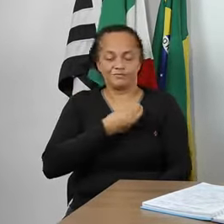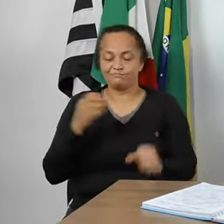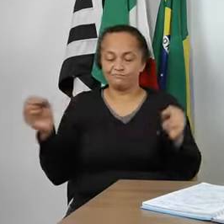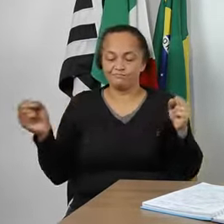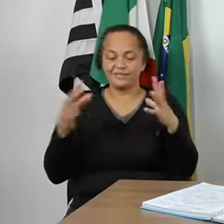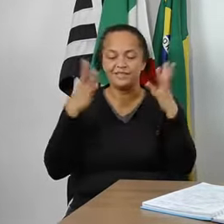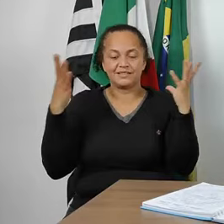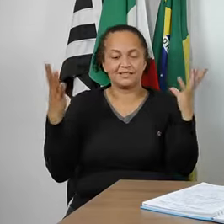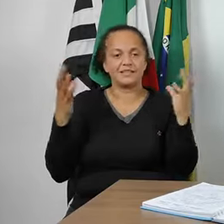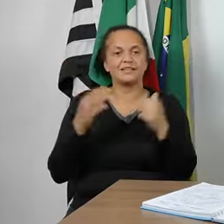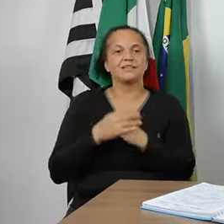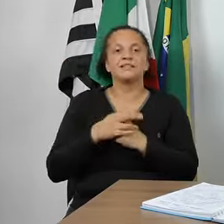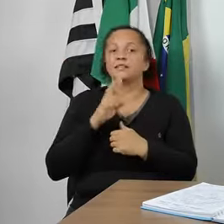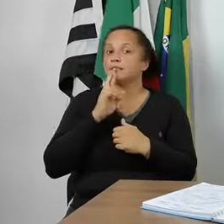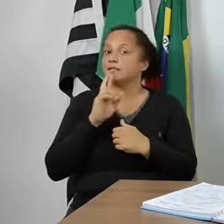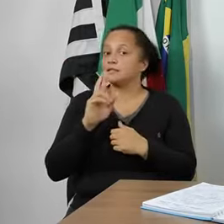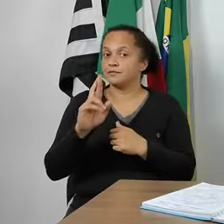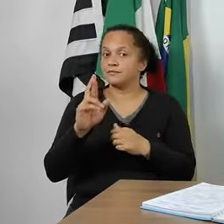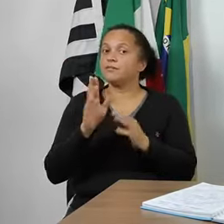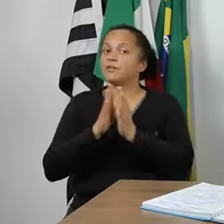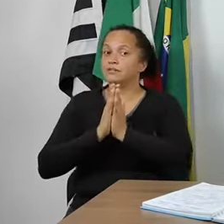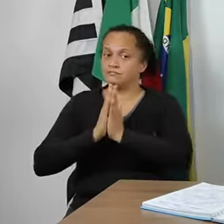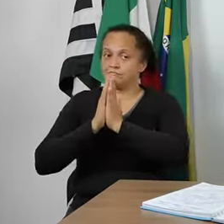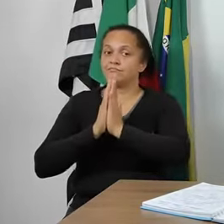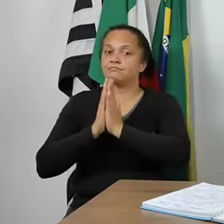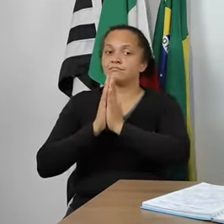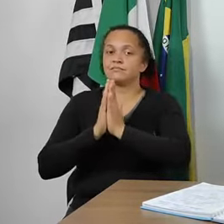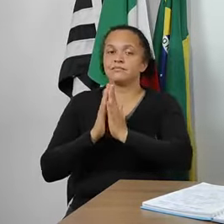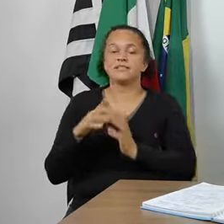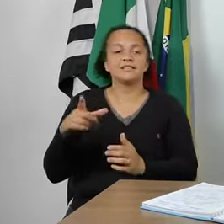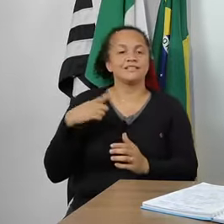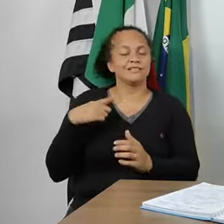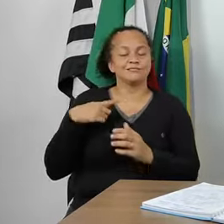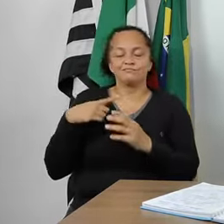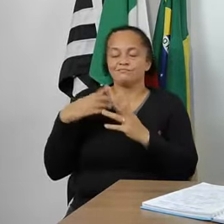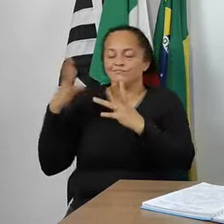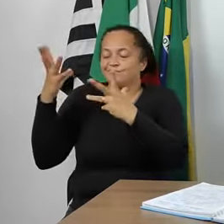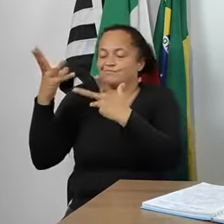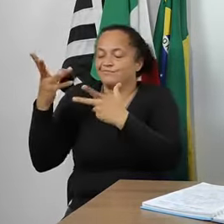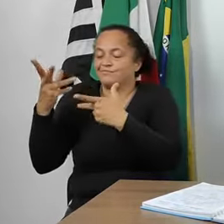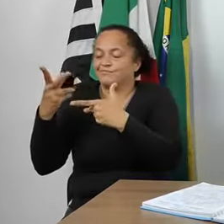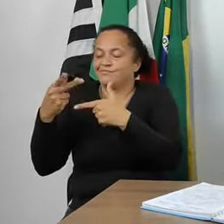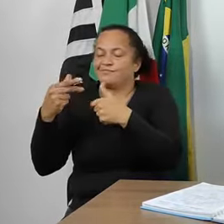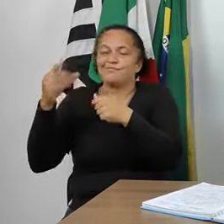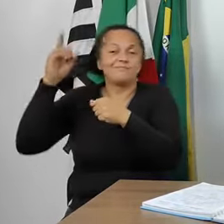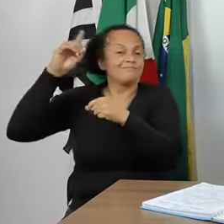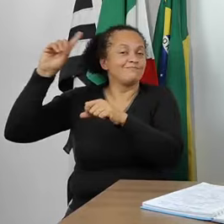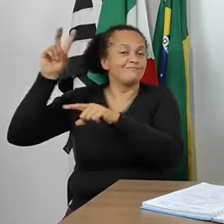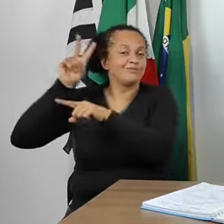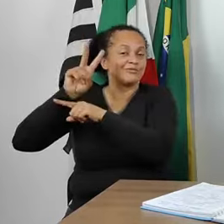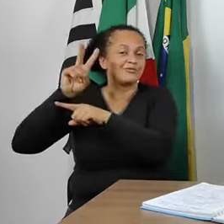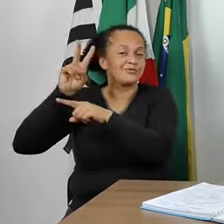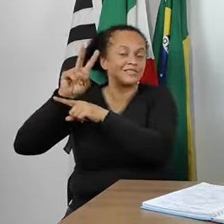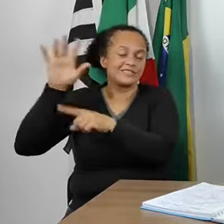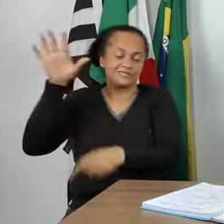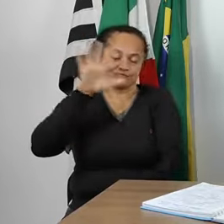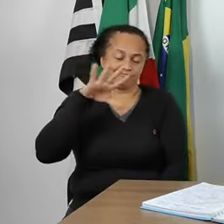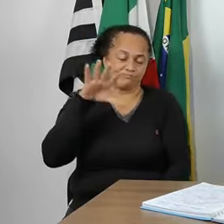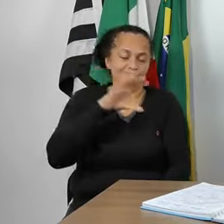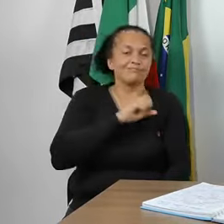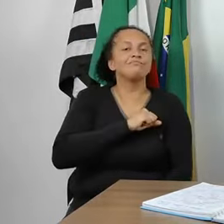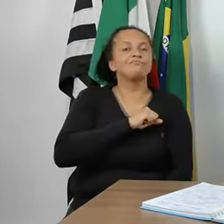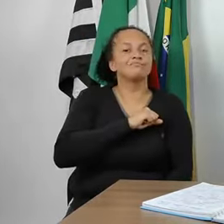milagres, respostas de oração, nós temos nos maravilhado com o cuidado, o amor de Deus. Nós